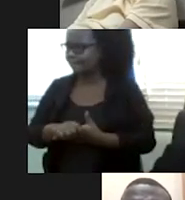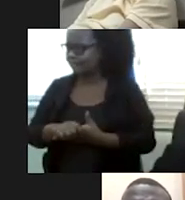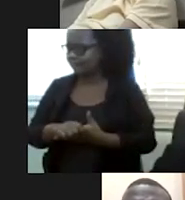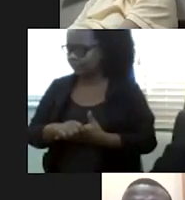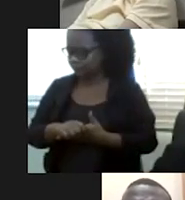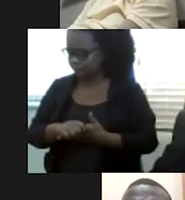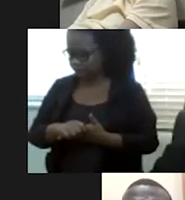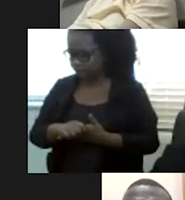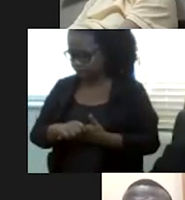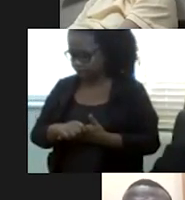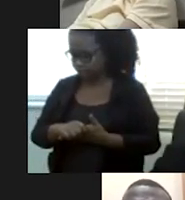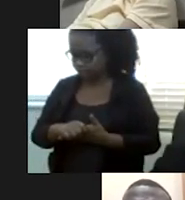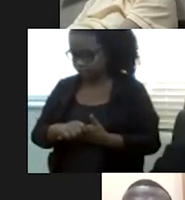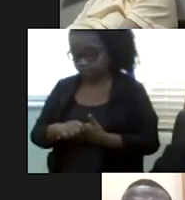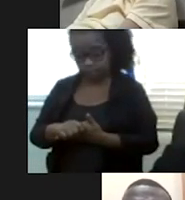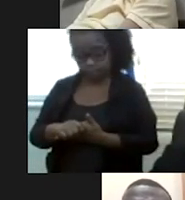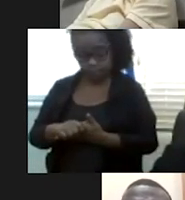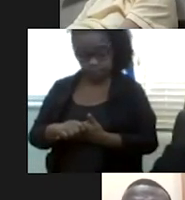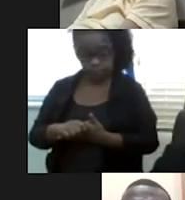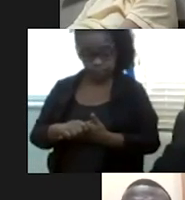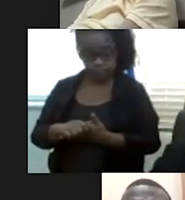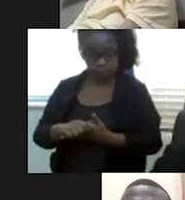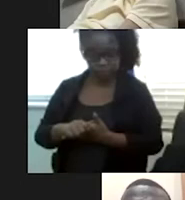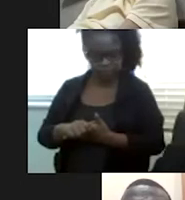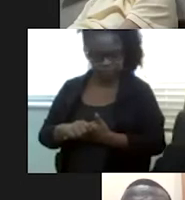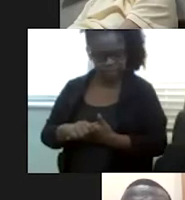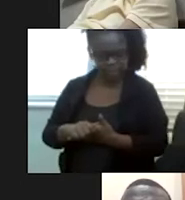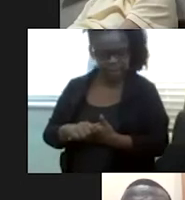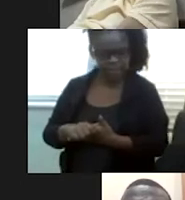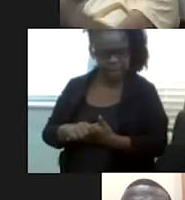investir e trazer